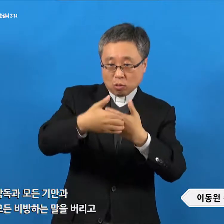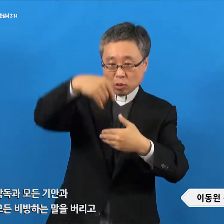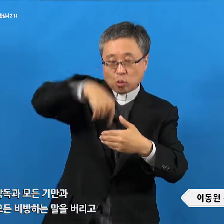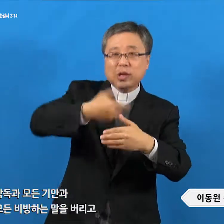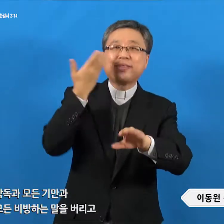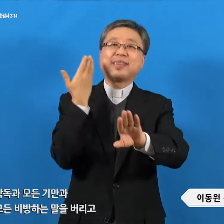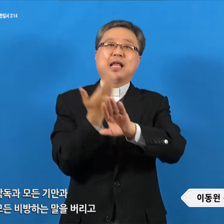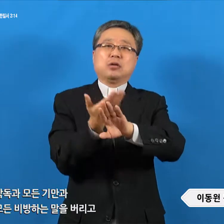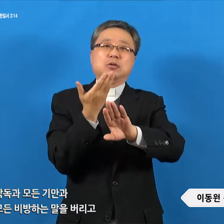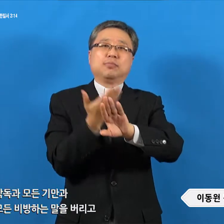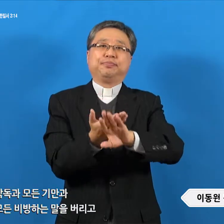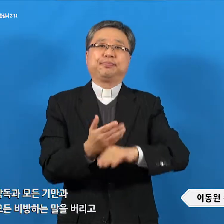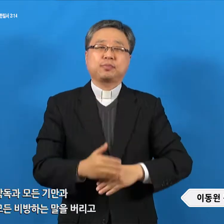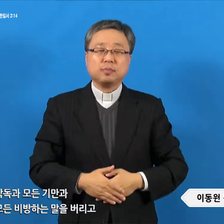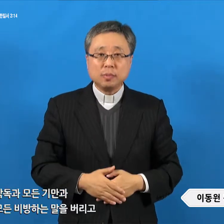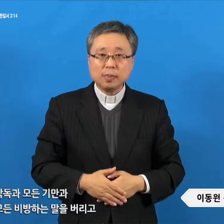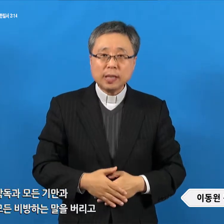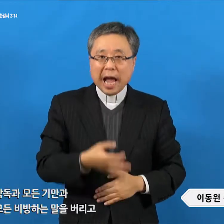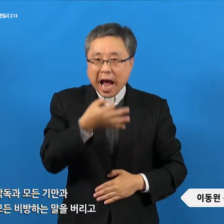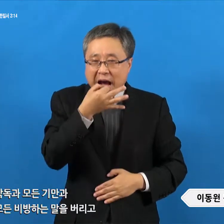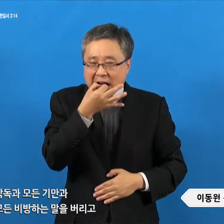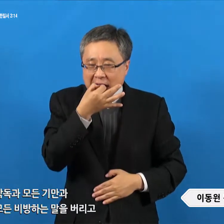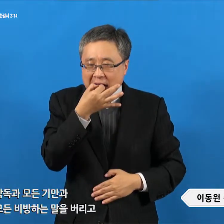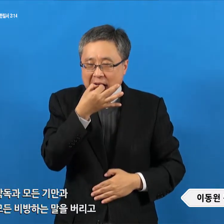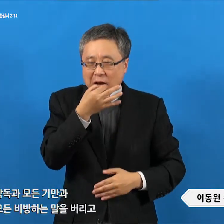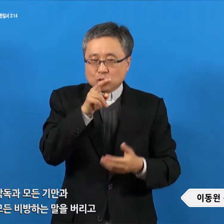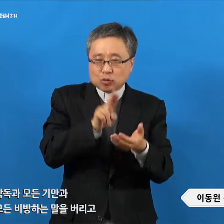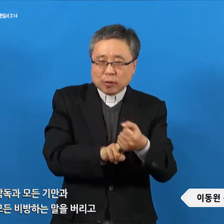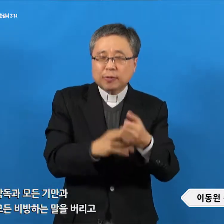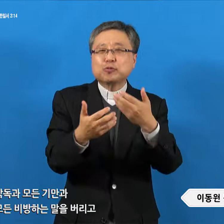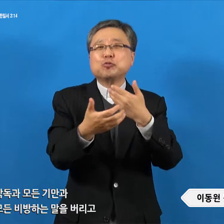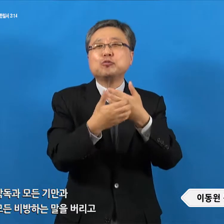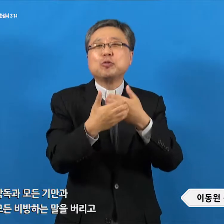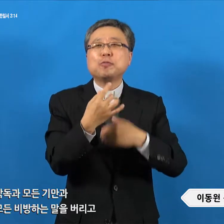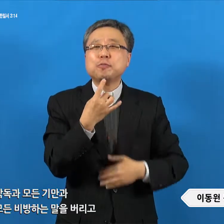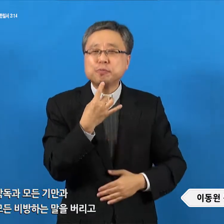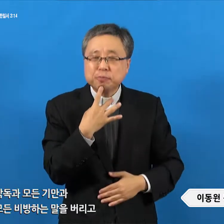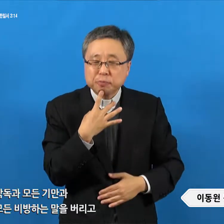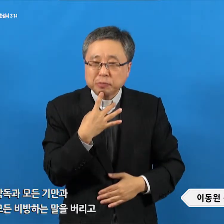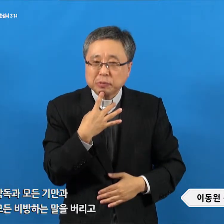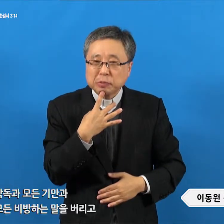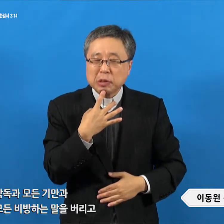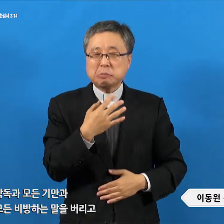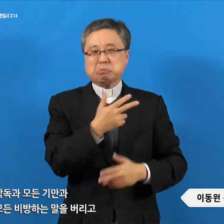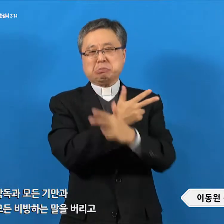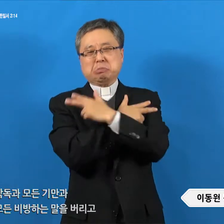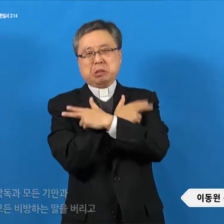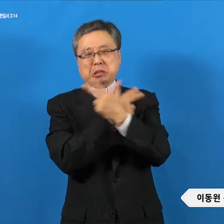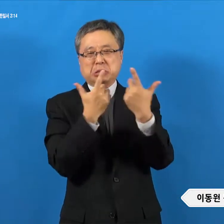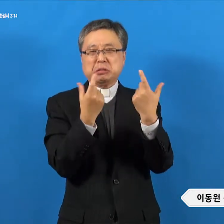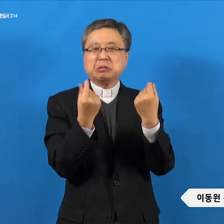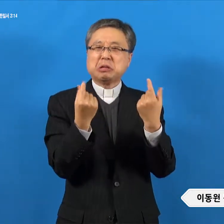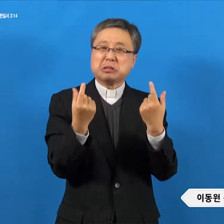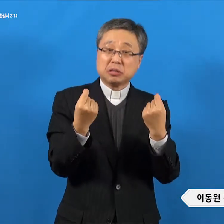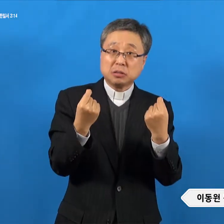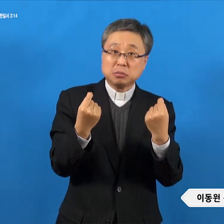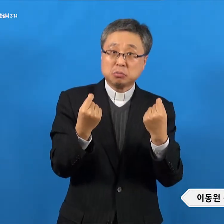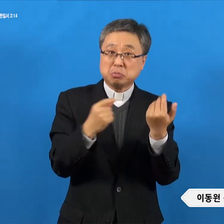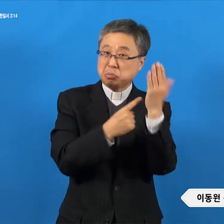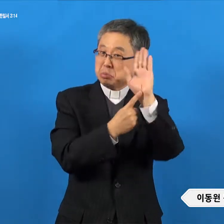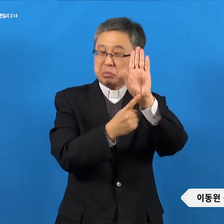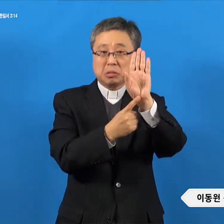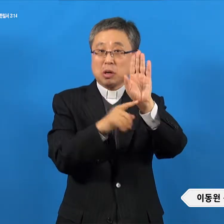것. 이기적인 탐욕을 숨기고 겉으로만 신사인 척하는 것.